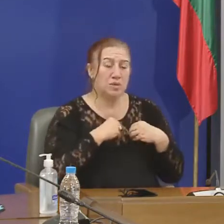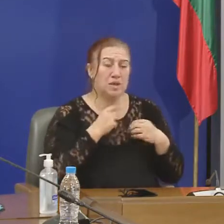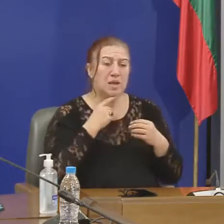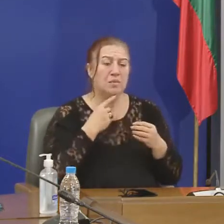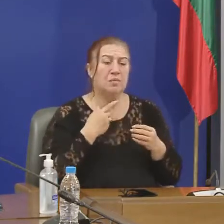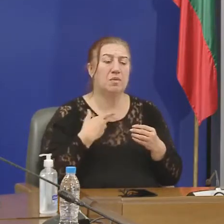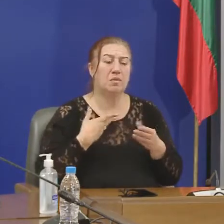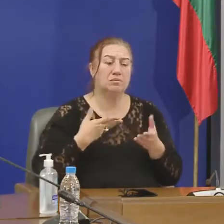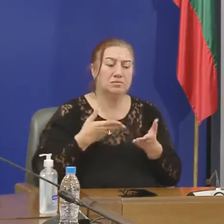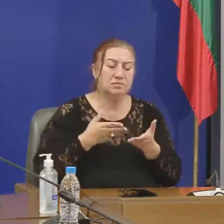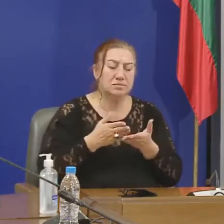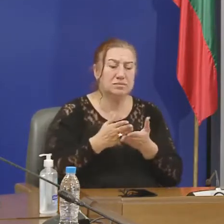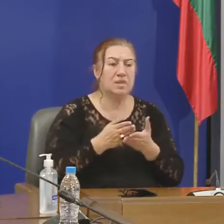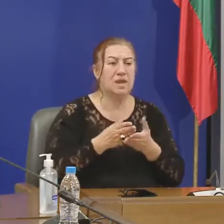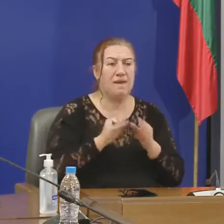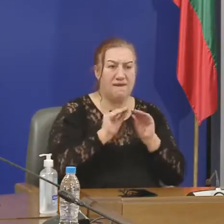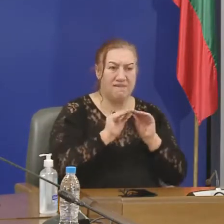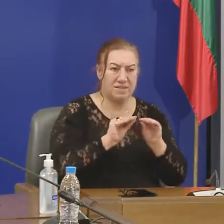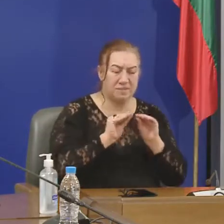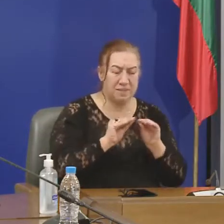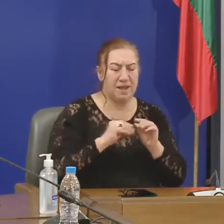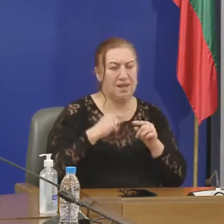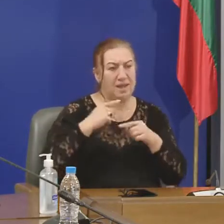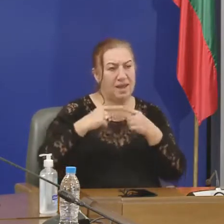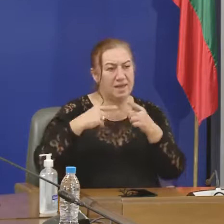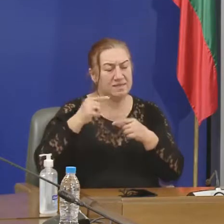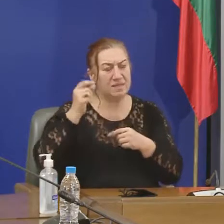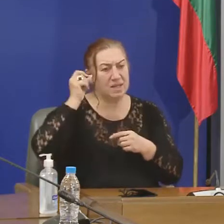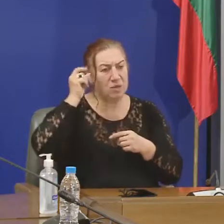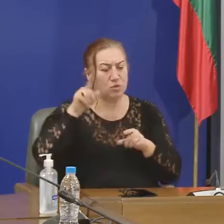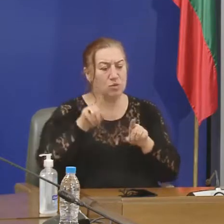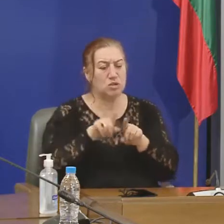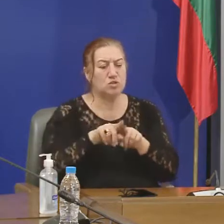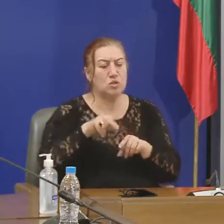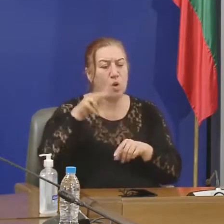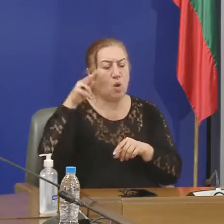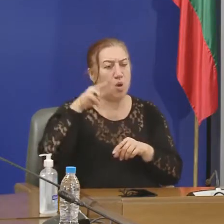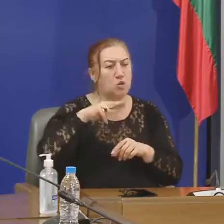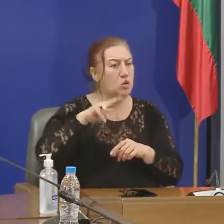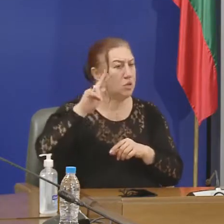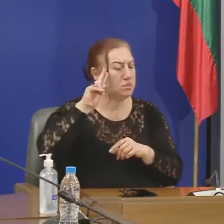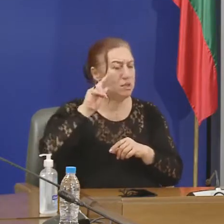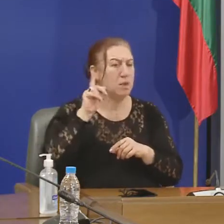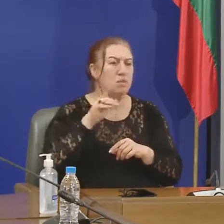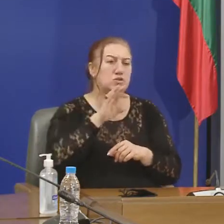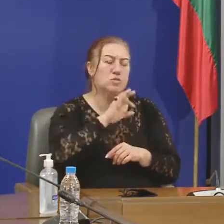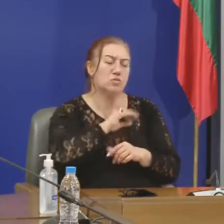възпитанието, развитието на култура, на спазването на правилата и контрол на изпълнението им можем да постигнем много повече, отколкото